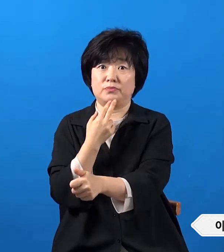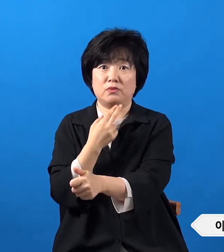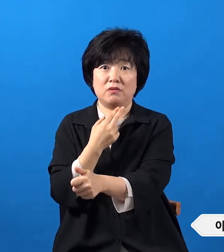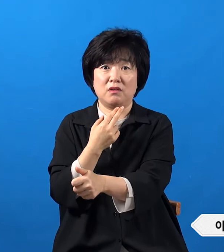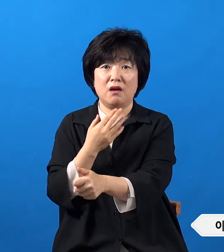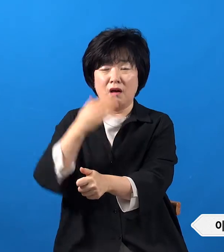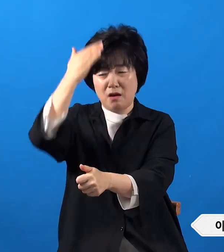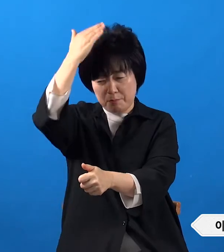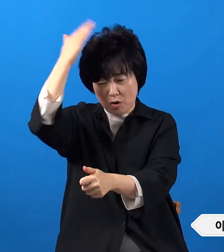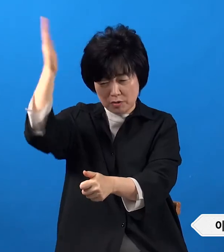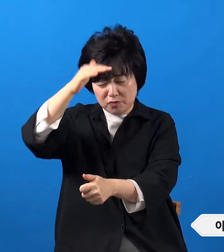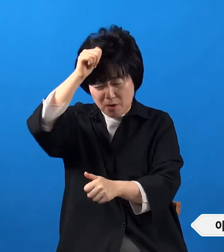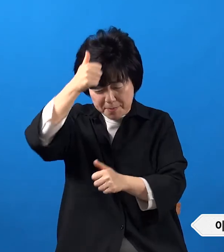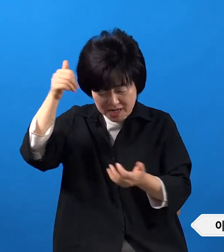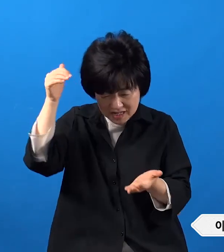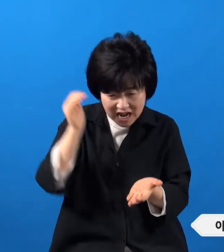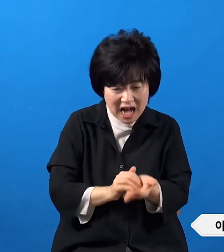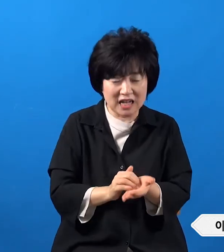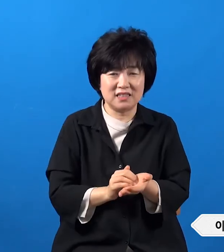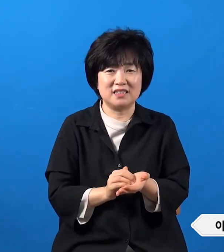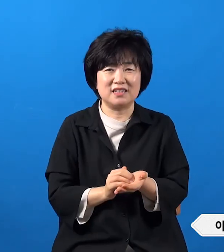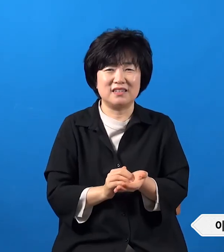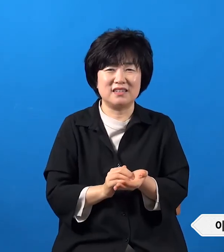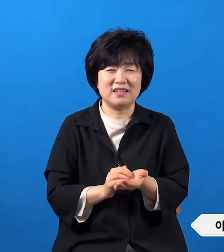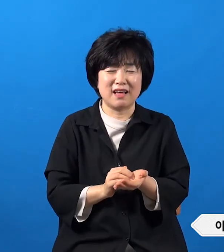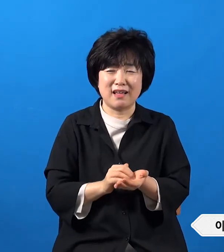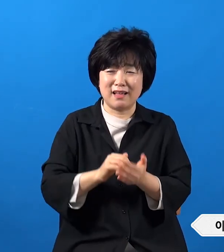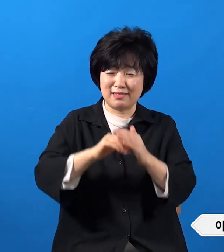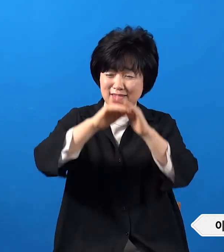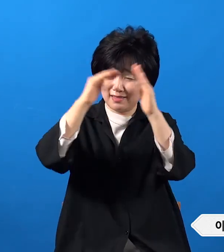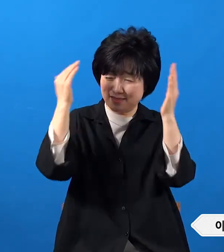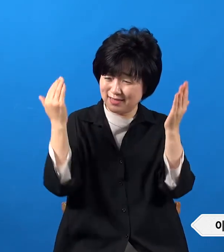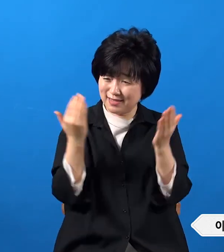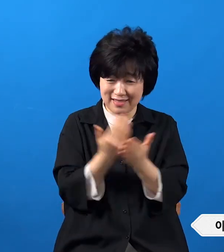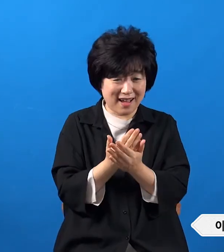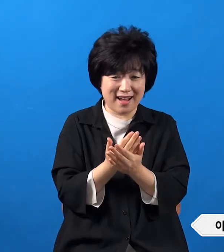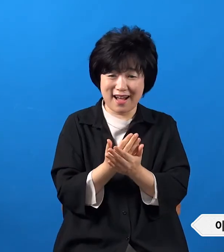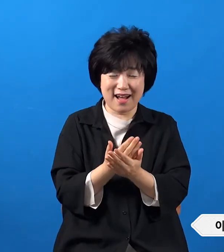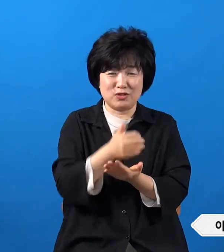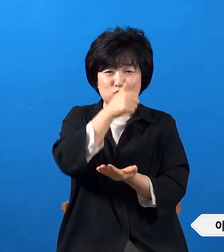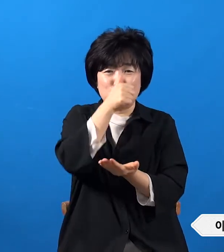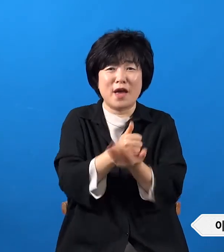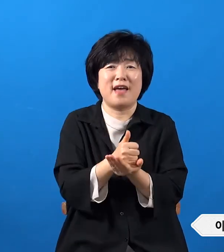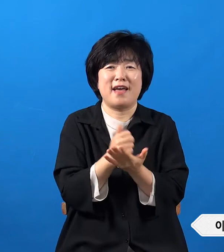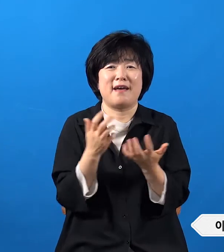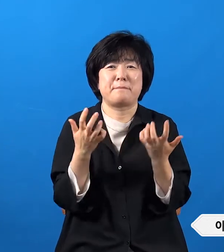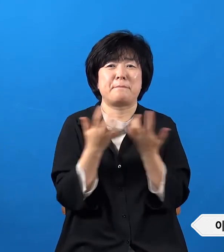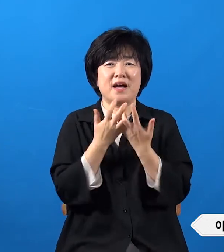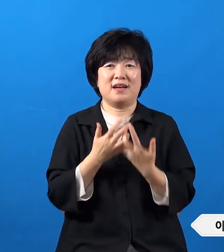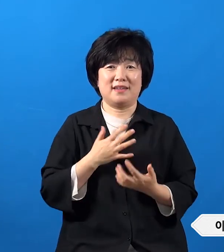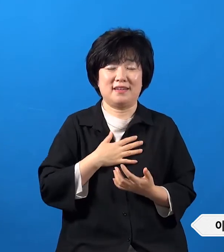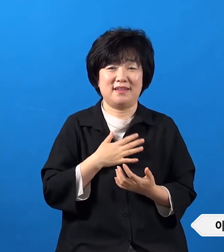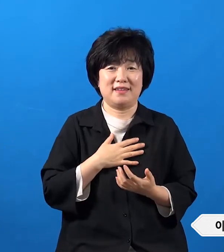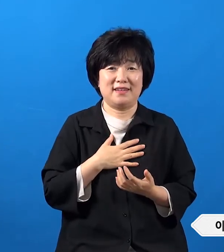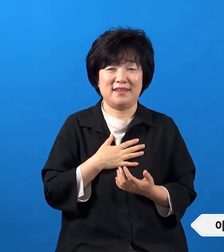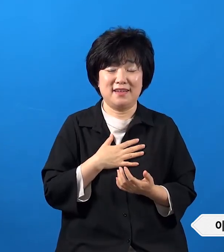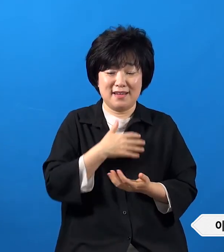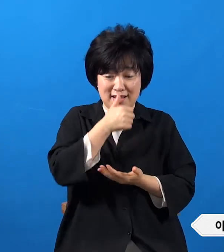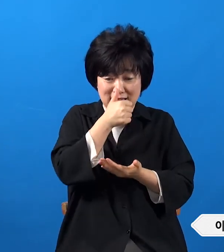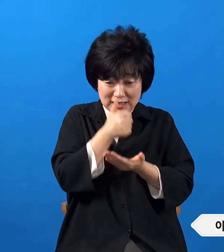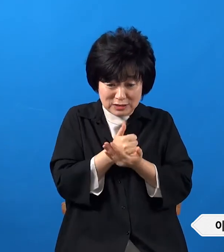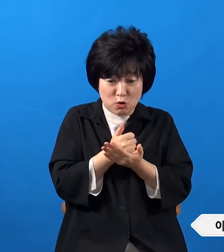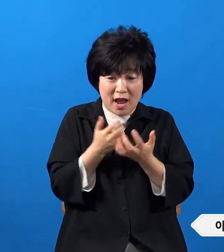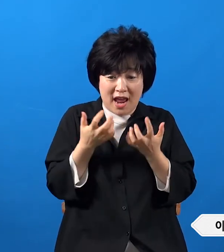머리부터 발바닥까지 성한 것이 없는 죄인이에요. 근데 이런 어마어마한 죄를 우리가 주님 앞에 왔더니, 십자가 앞에